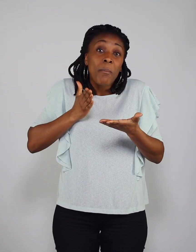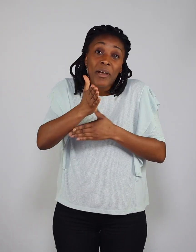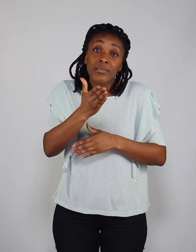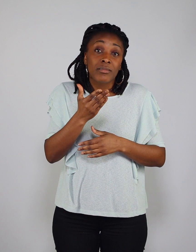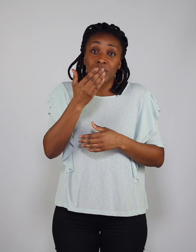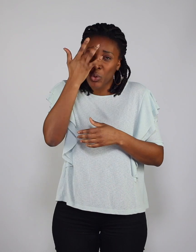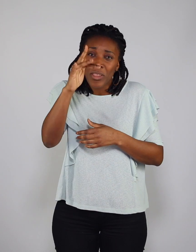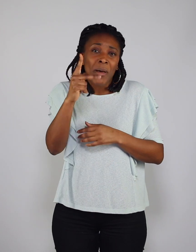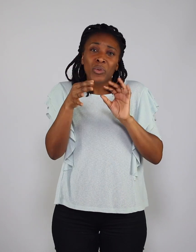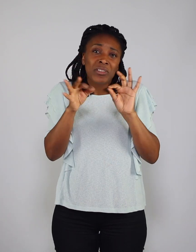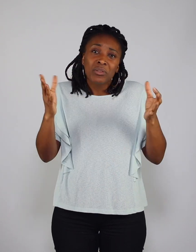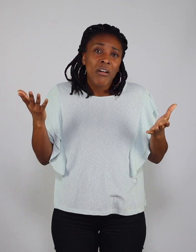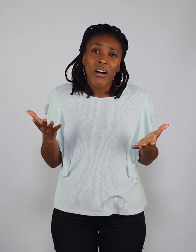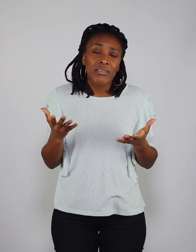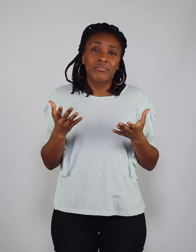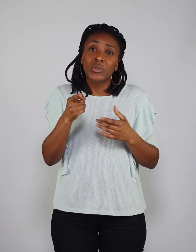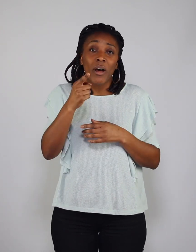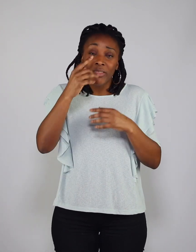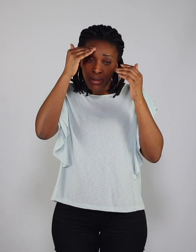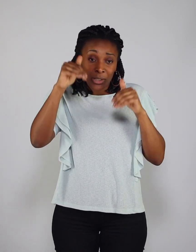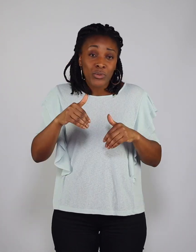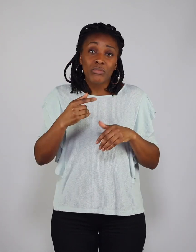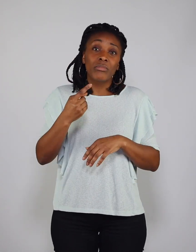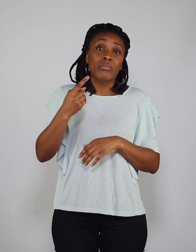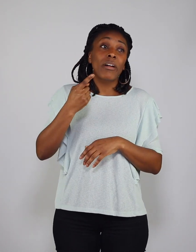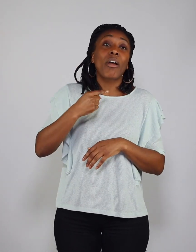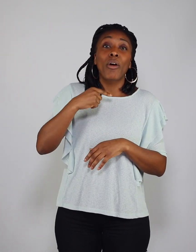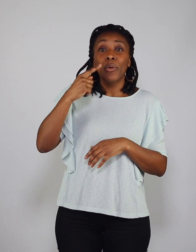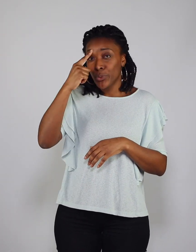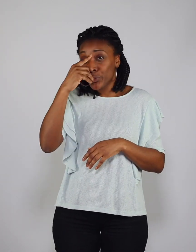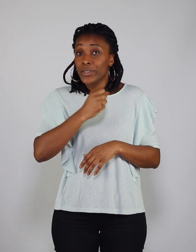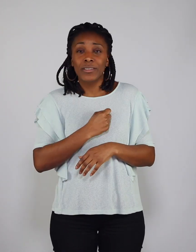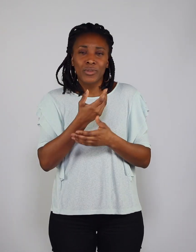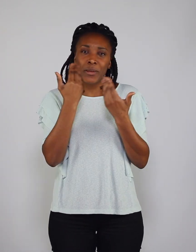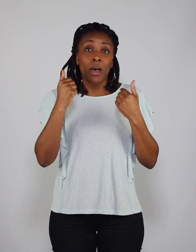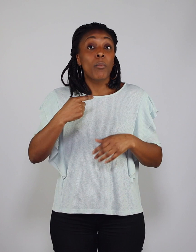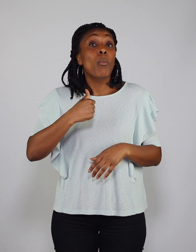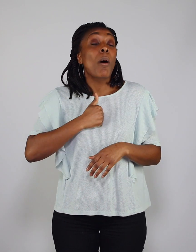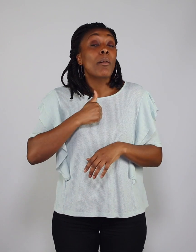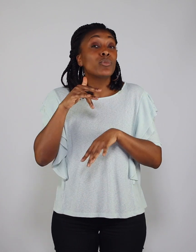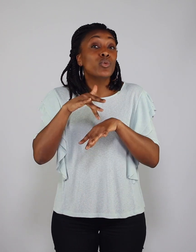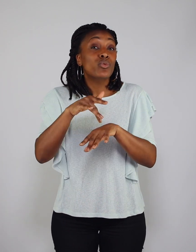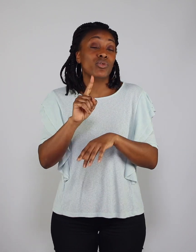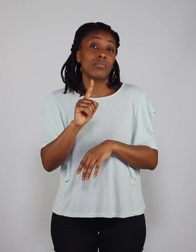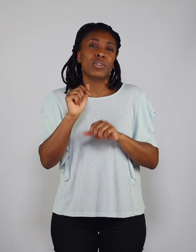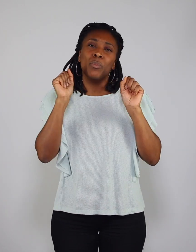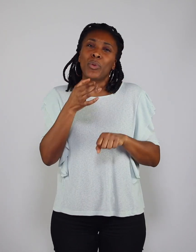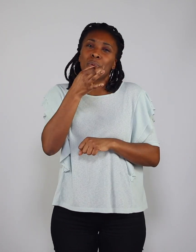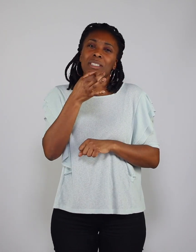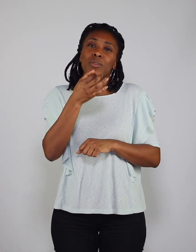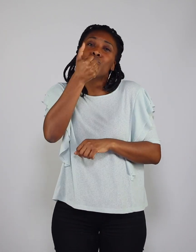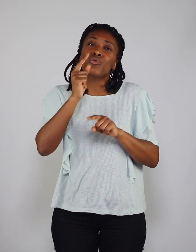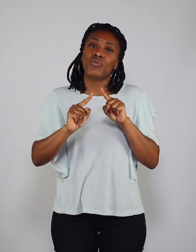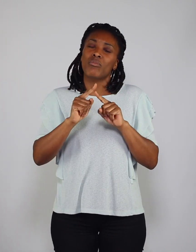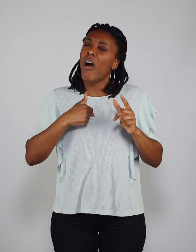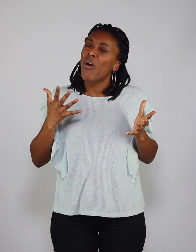passes, je ne sais pas c'est quoi ton histoire, je ne sais pas si tu es dans la dépression, l'alcool, le suicide ou quoi que ce soit. Mais j'ai connu à peu près tout ça. Et je peux te dire qu'une